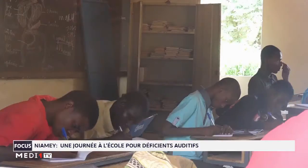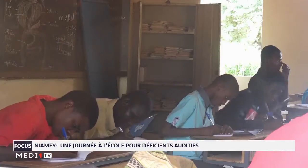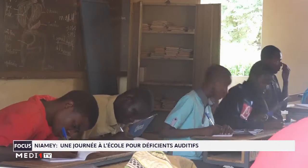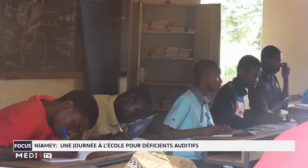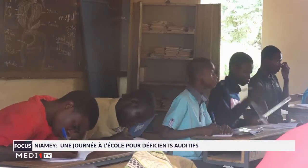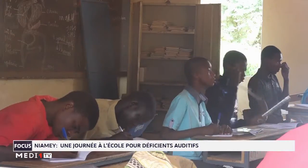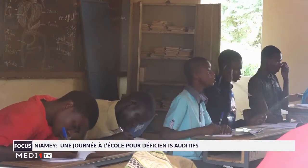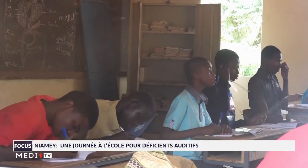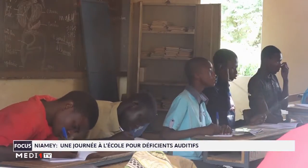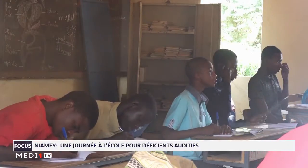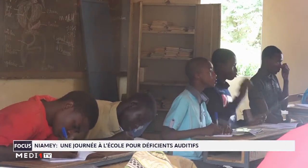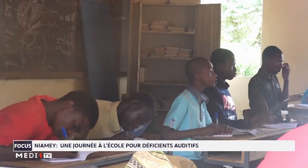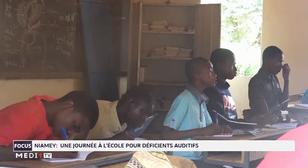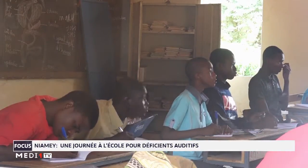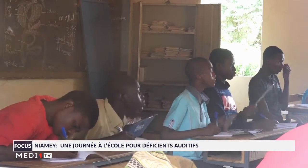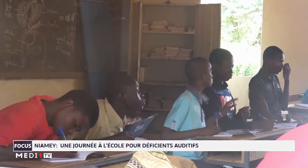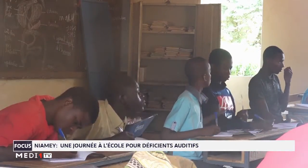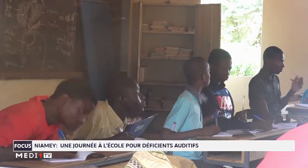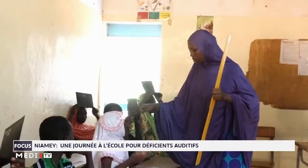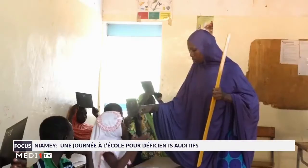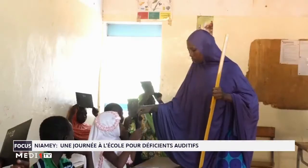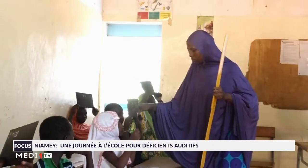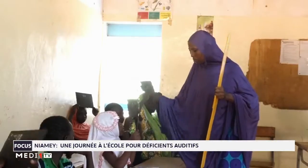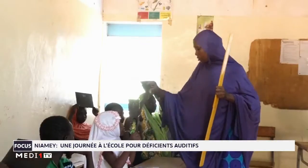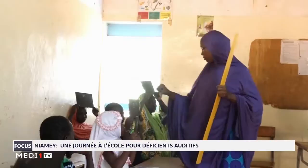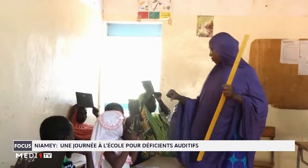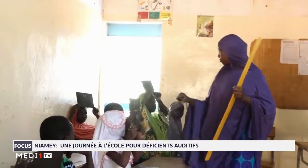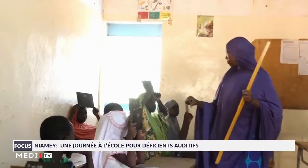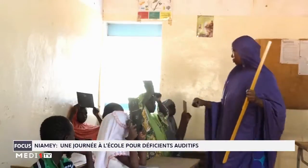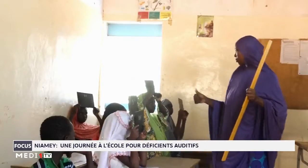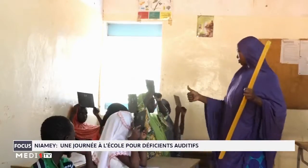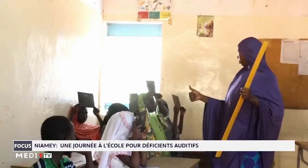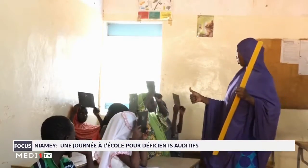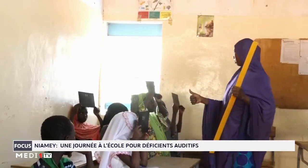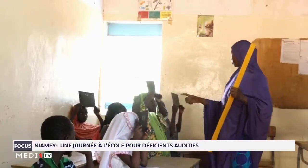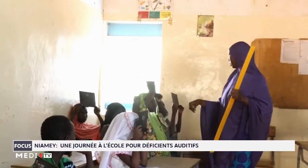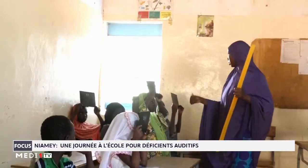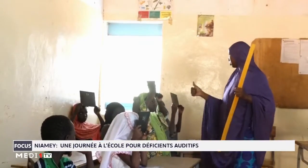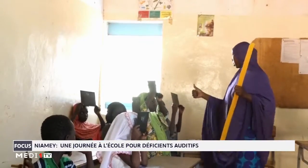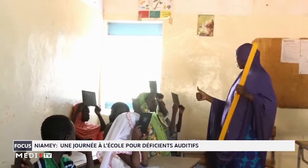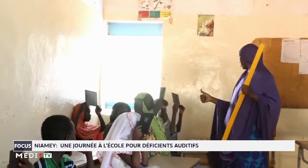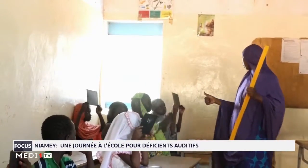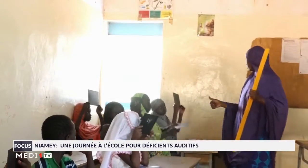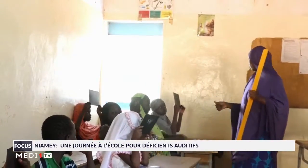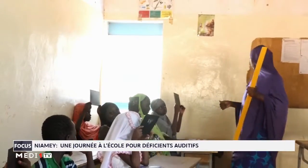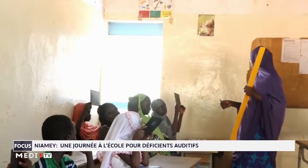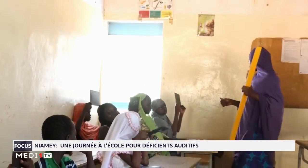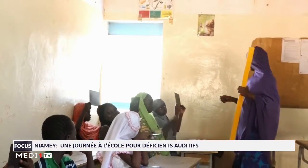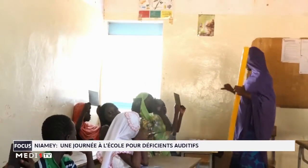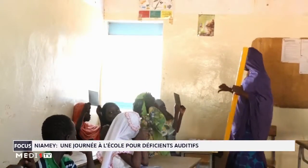que dans toute autre école classique, à la différence près que le langage utilisé est celui des signes. Et dans cette classe de CM1,